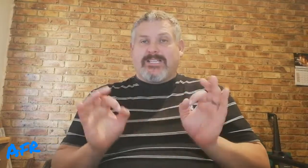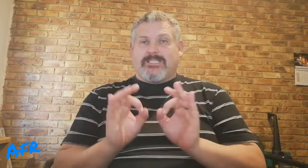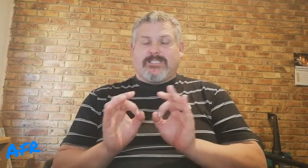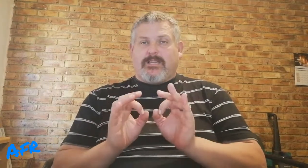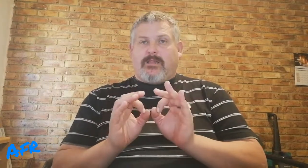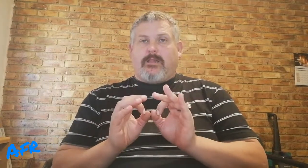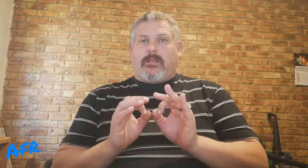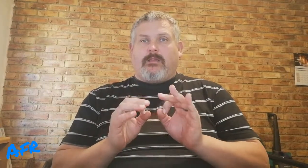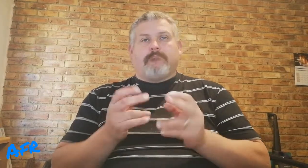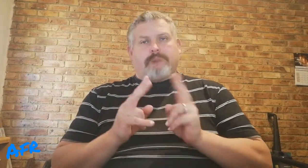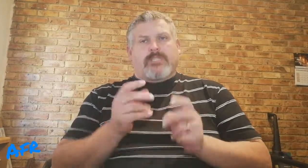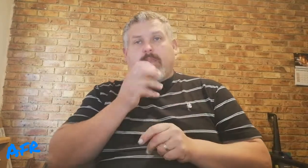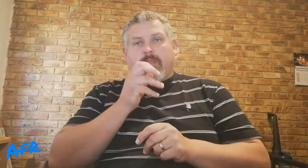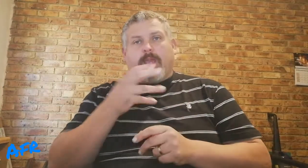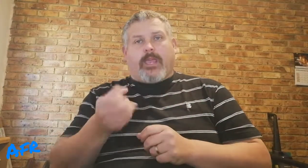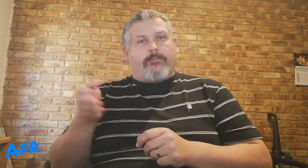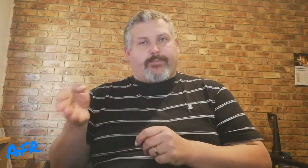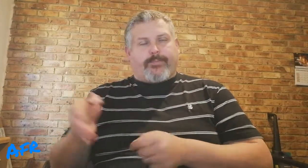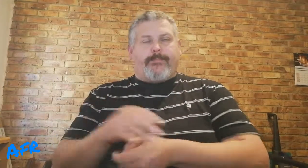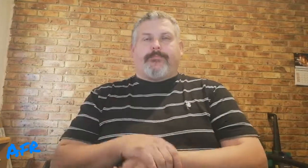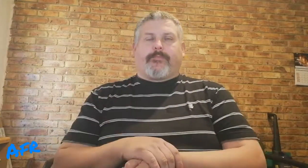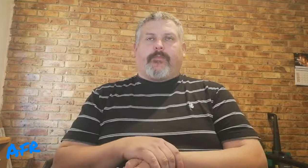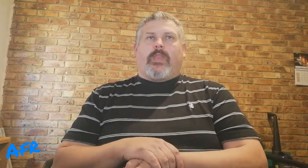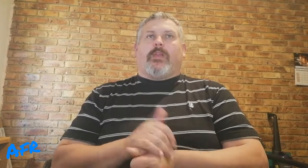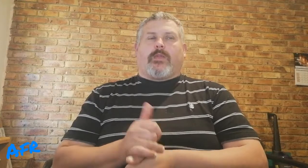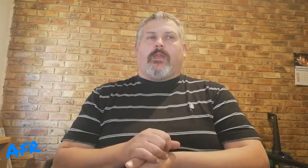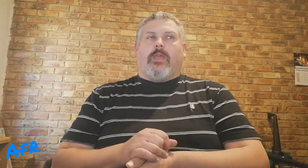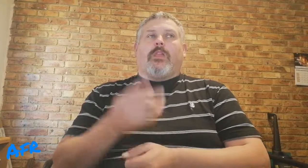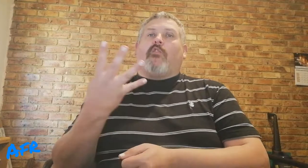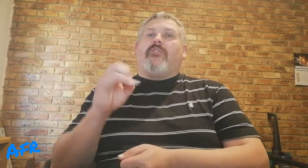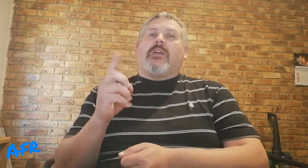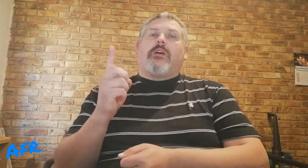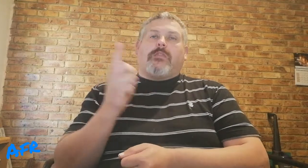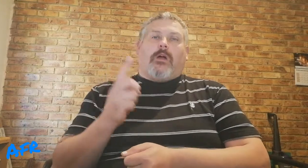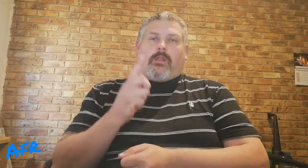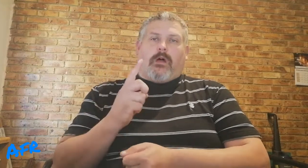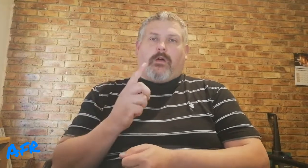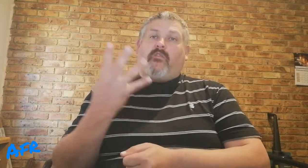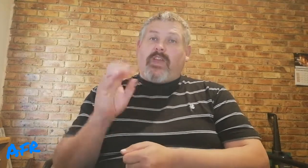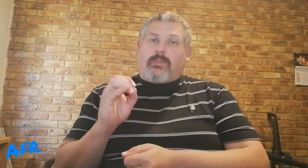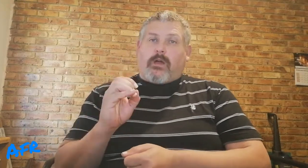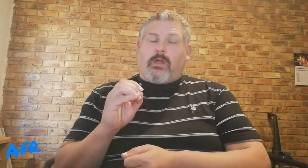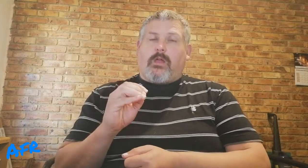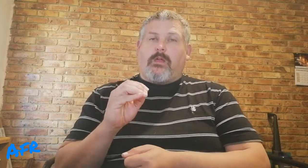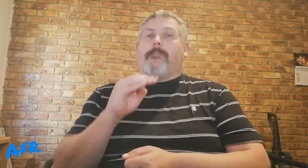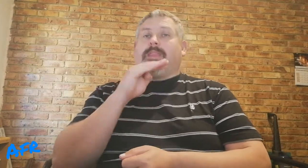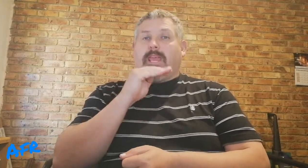niks. Misschien denk ek, okay. Nou 40 dae, 40